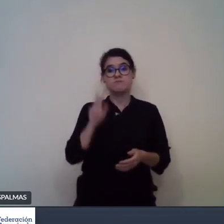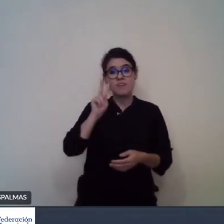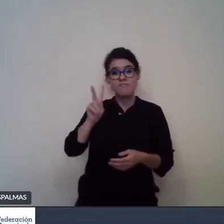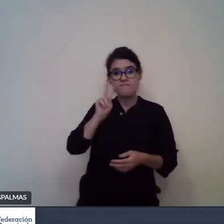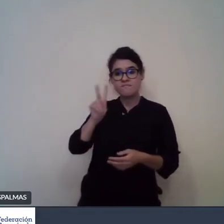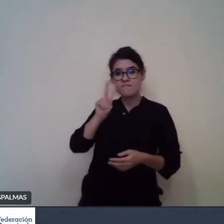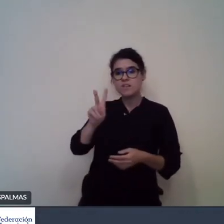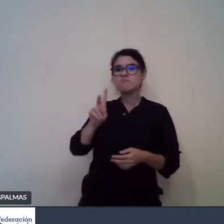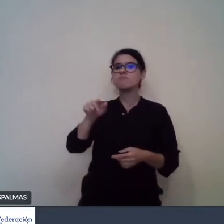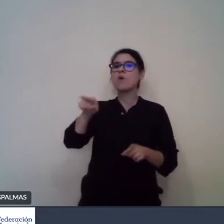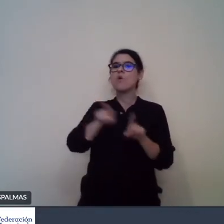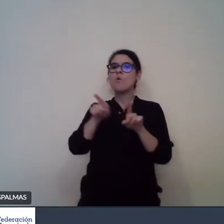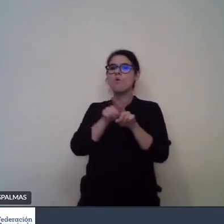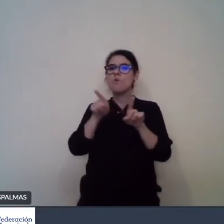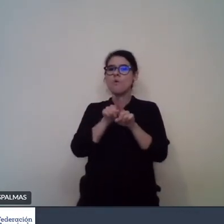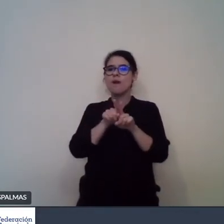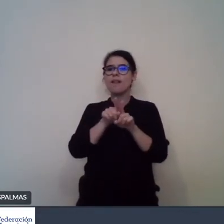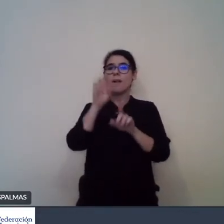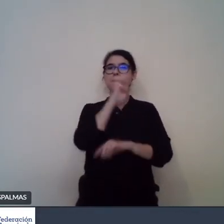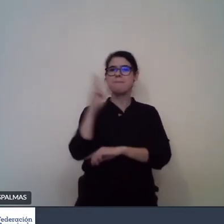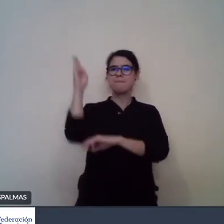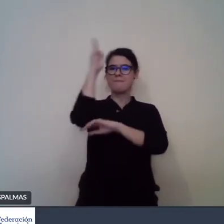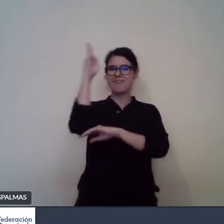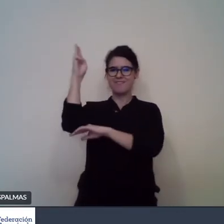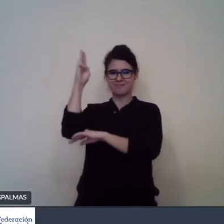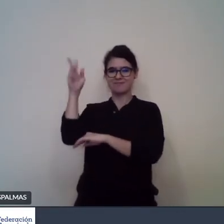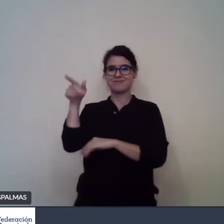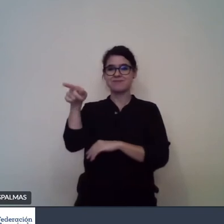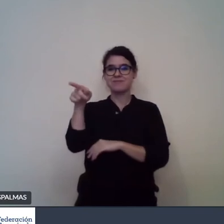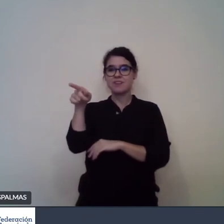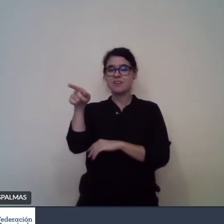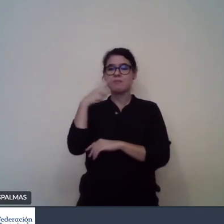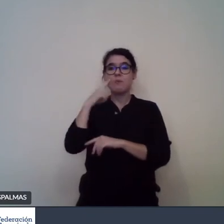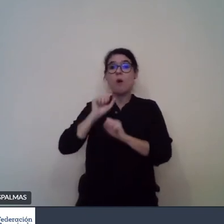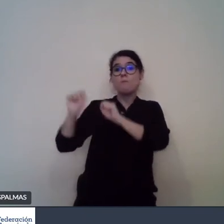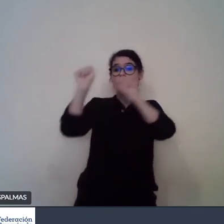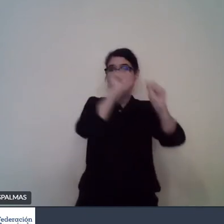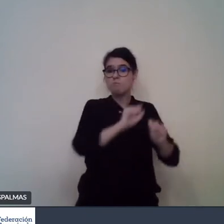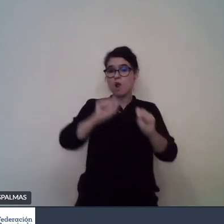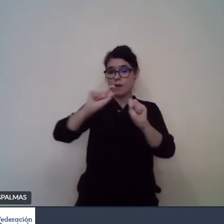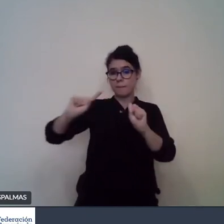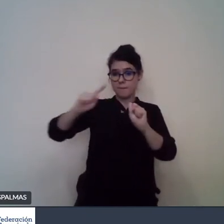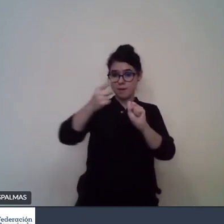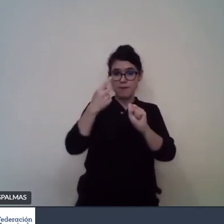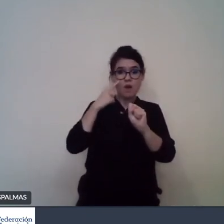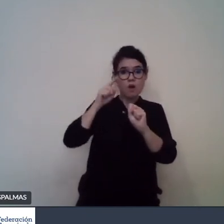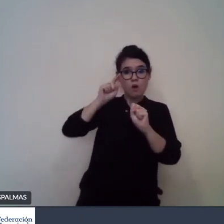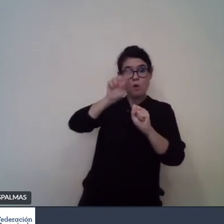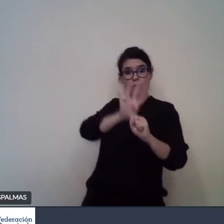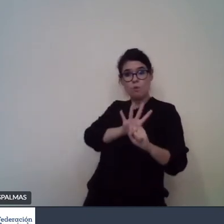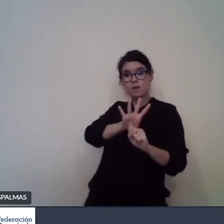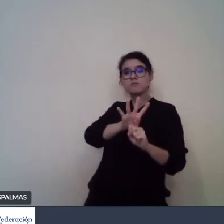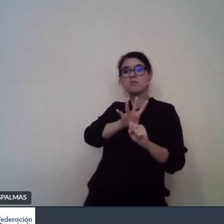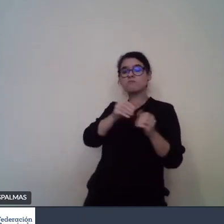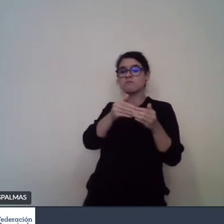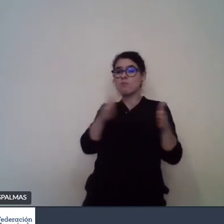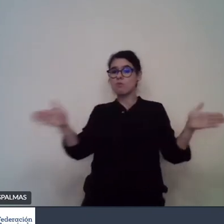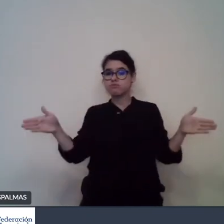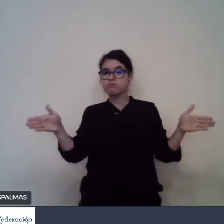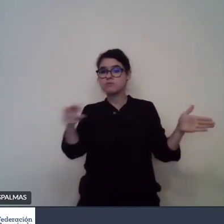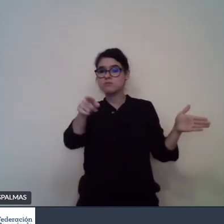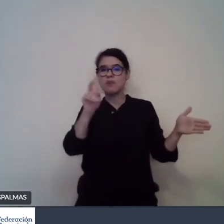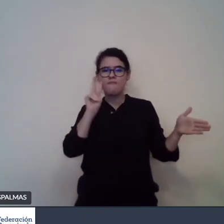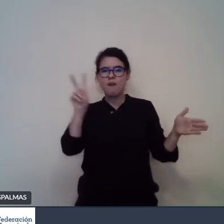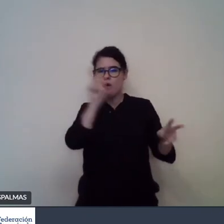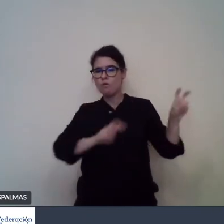pivots en una situación de cuernos, tras el primer bloqueo, 4 que se abre, una situación que utiliza Valencia Basket mucho, busca, ahí en